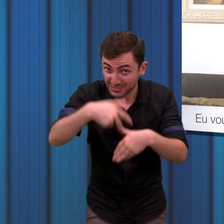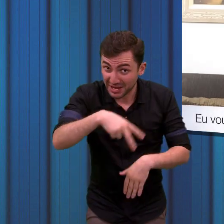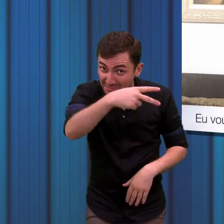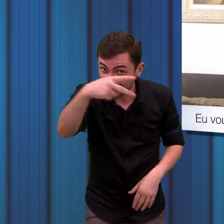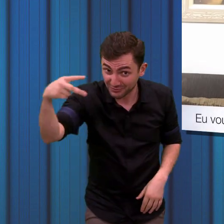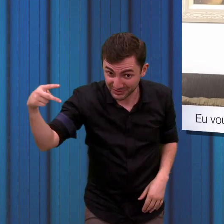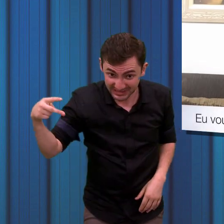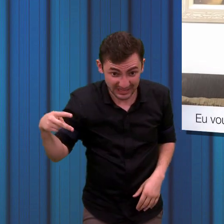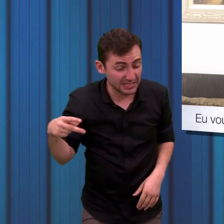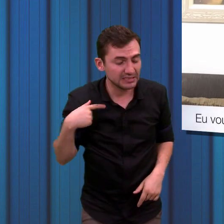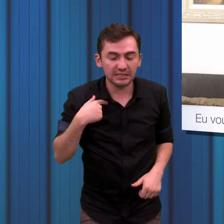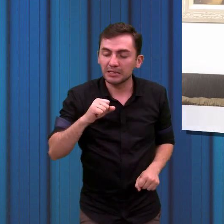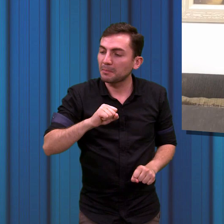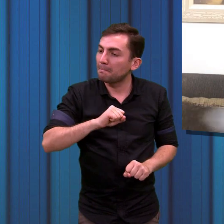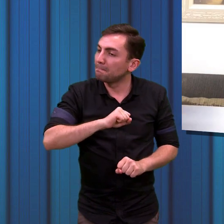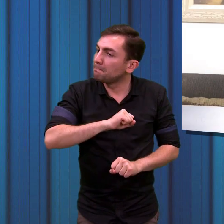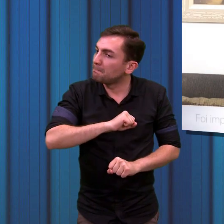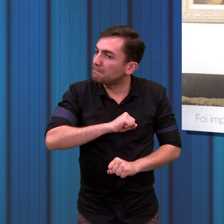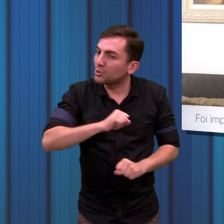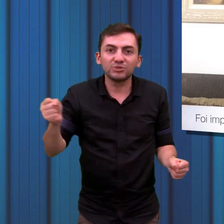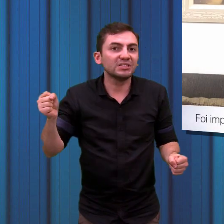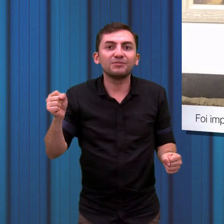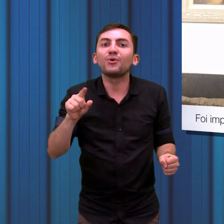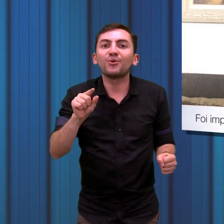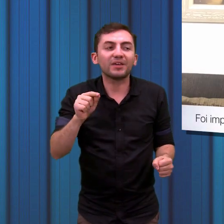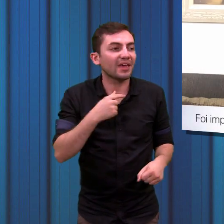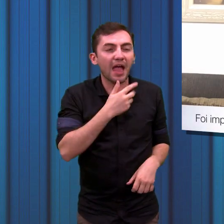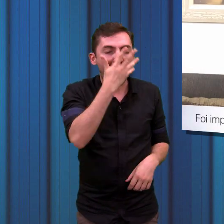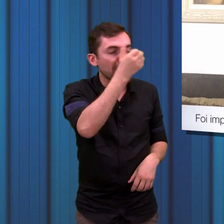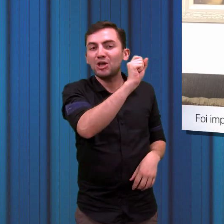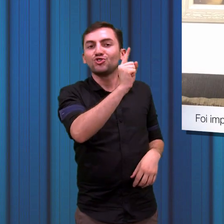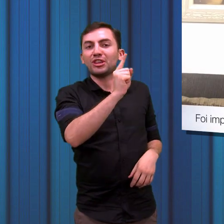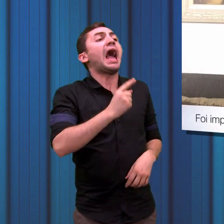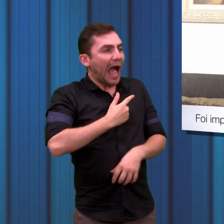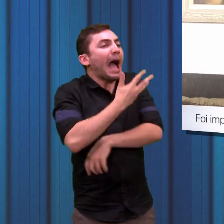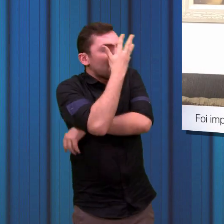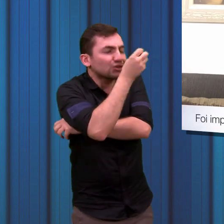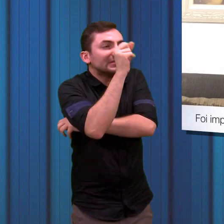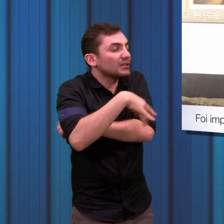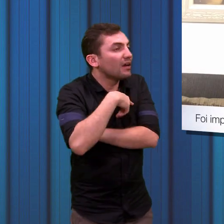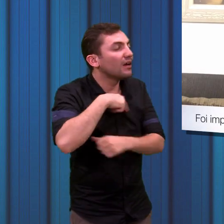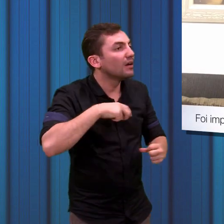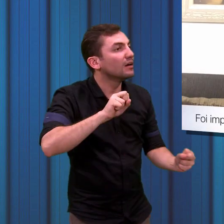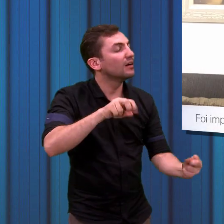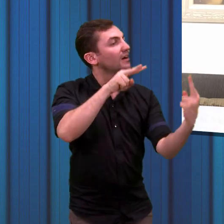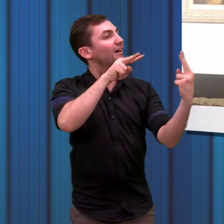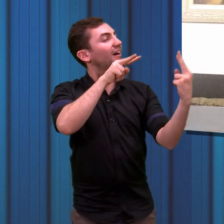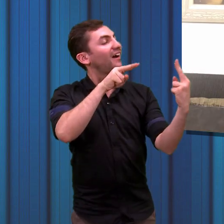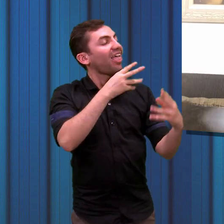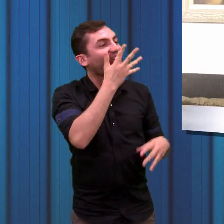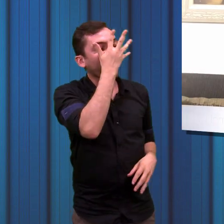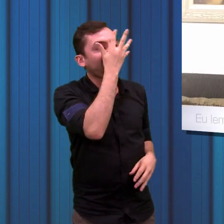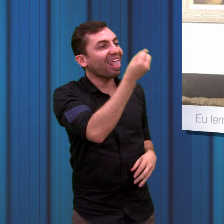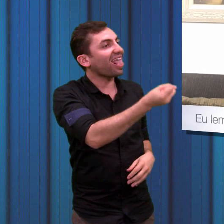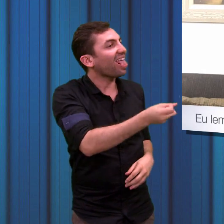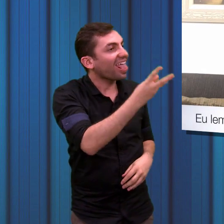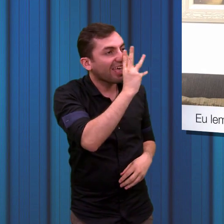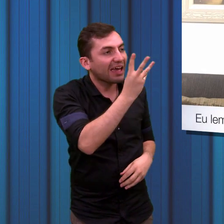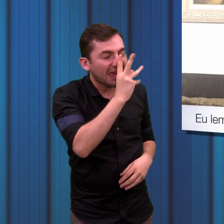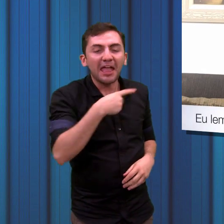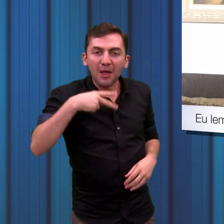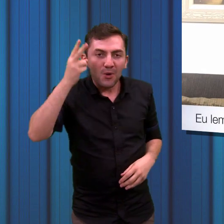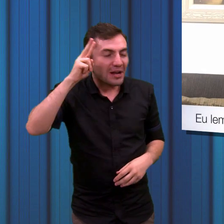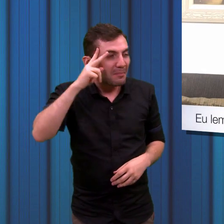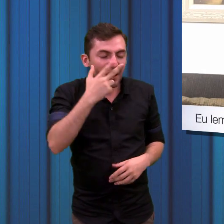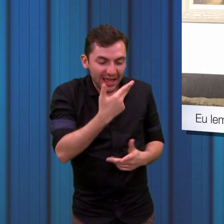Vou falar uma coisa pra vocês. Foi impossível não se apaixonar à primeira vista pela Silmara. Eu